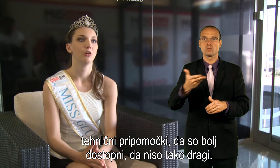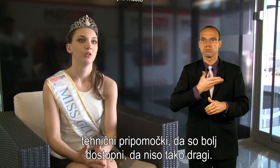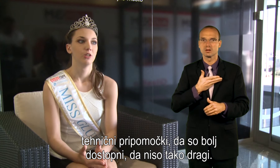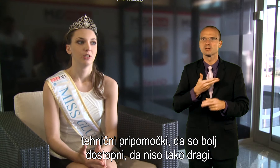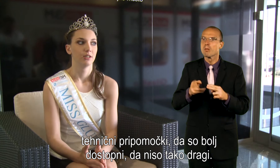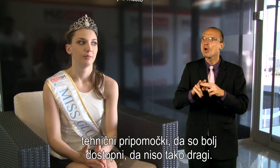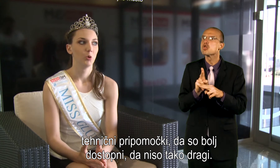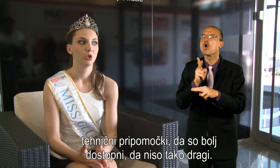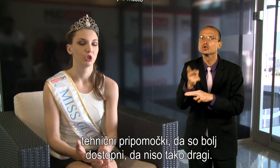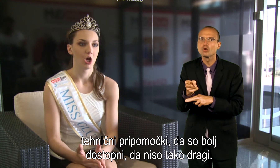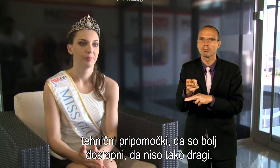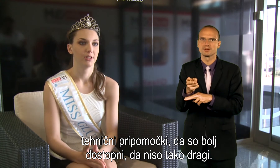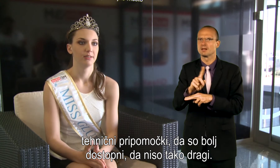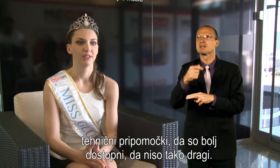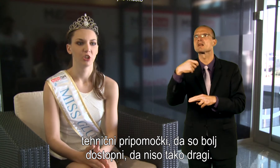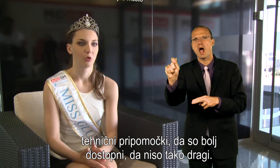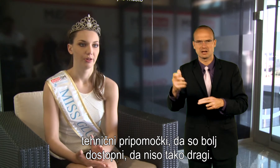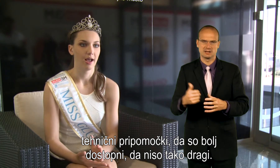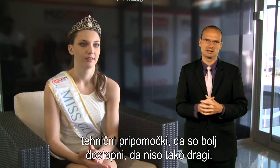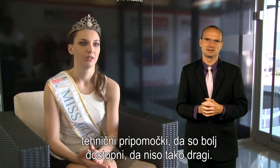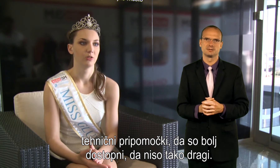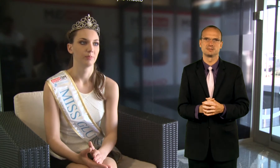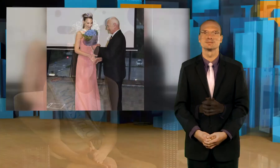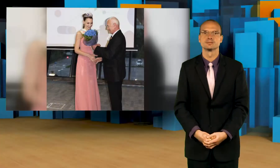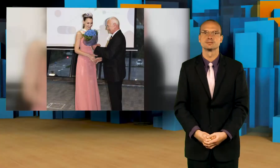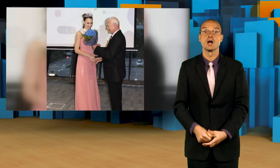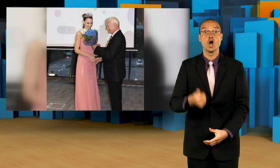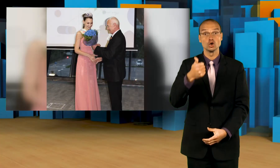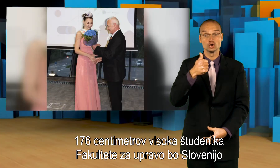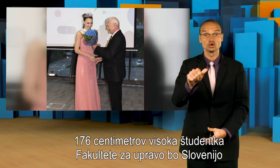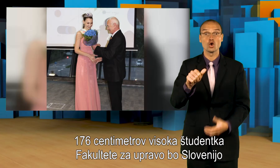so bolj dostopni, da niso tako dragi.